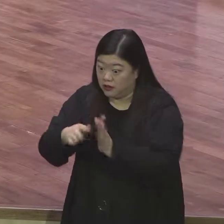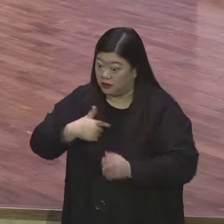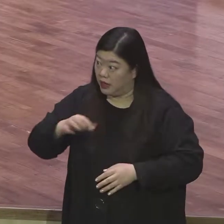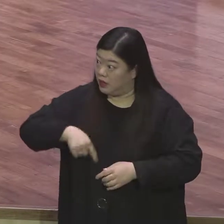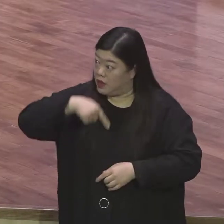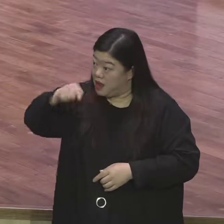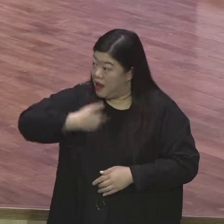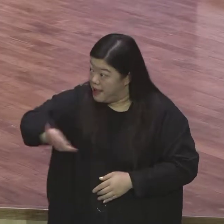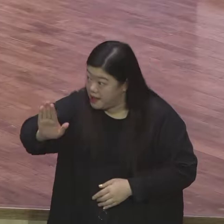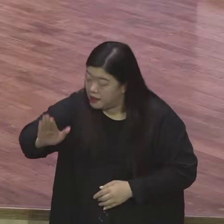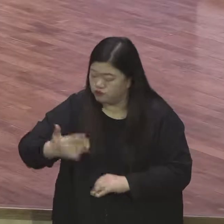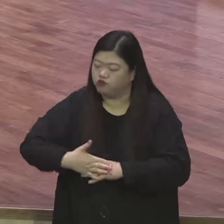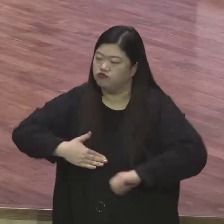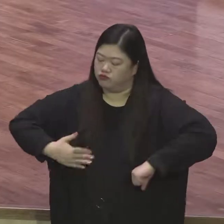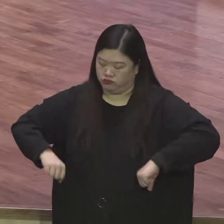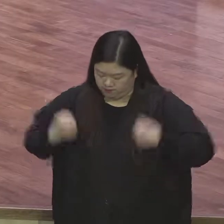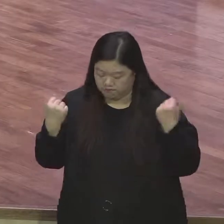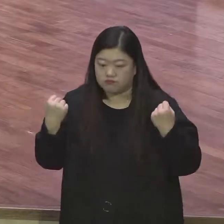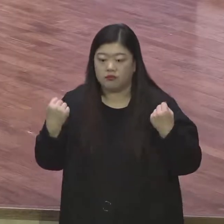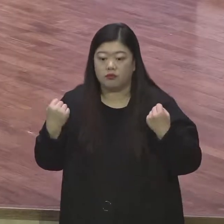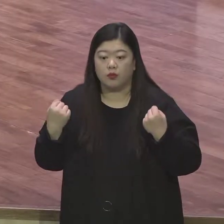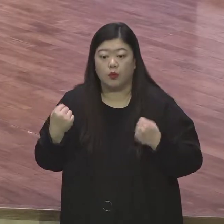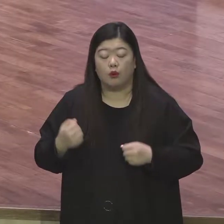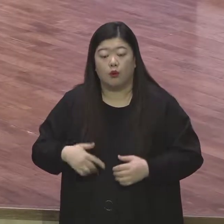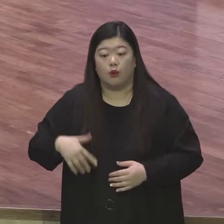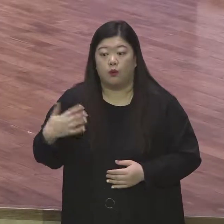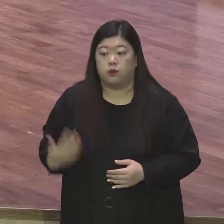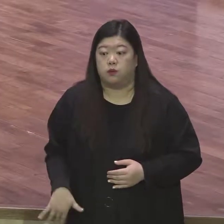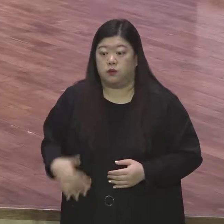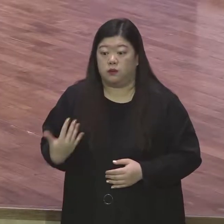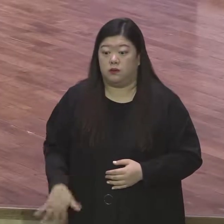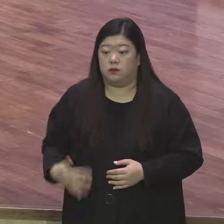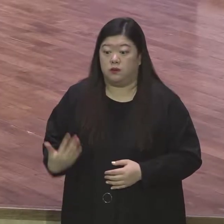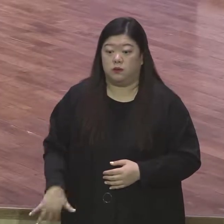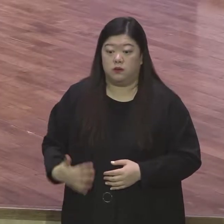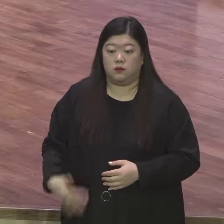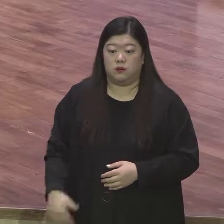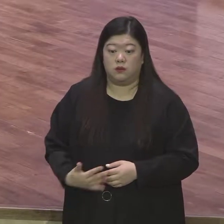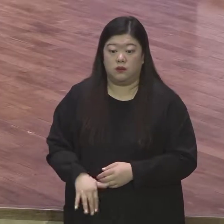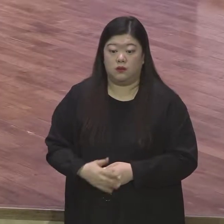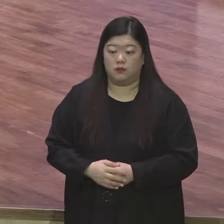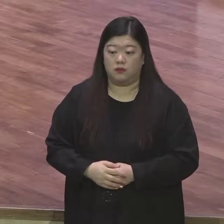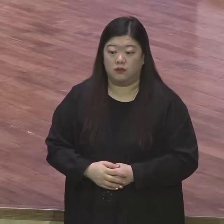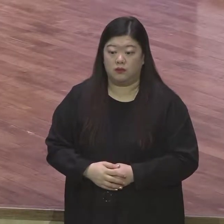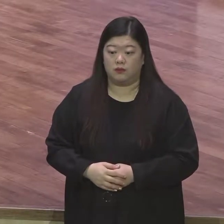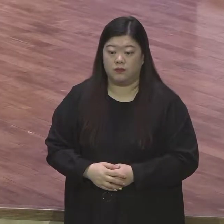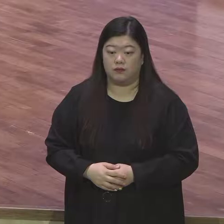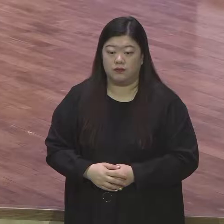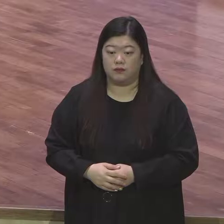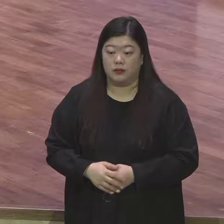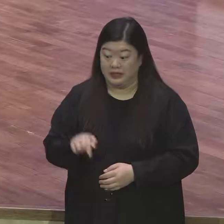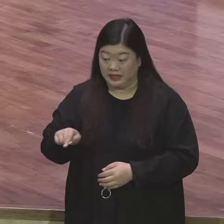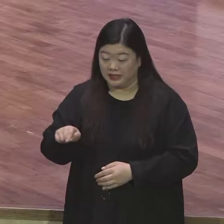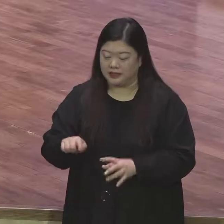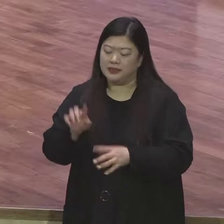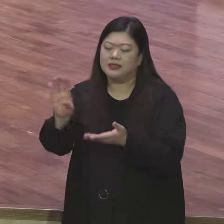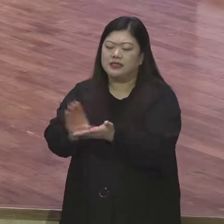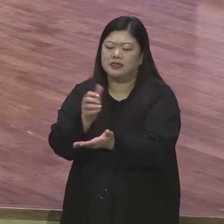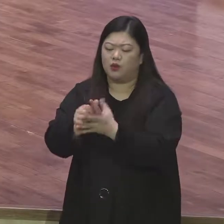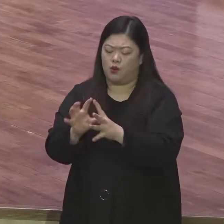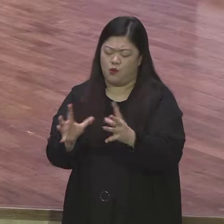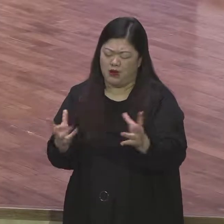우선순위를 두는 자의 삶 이게 누구냐? 바로 그리스도의